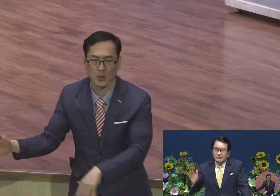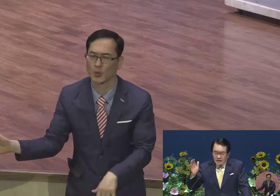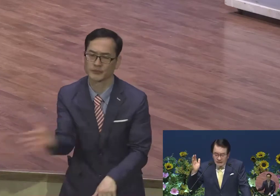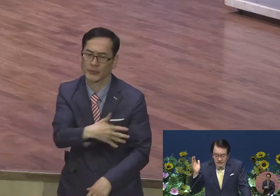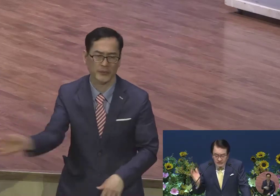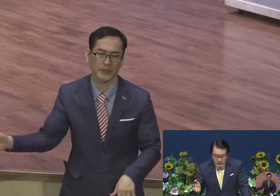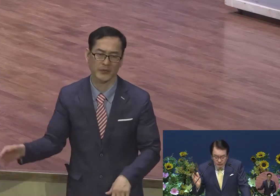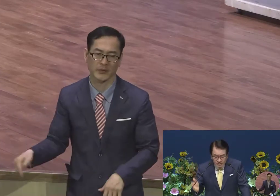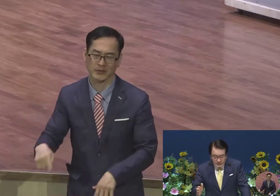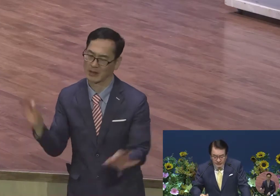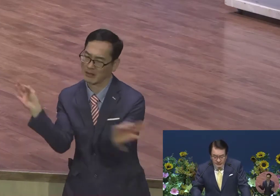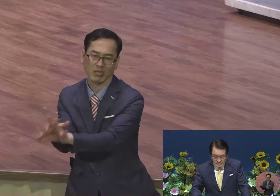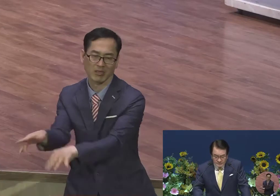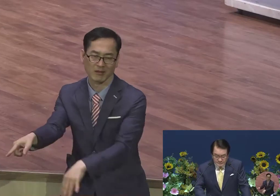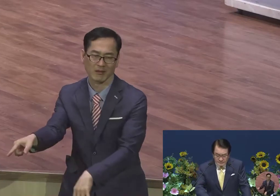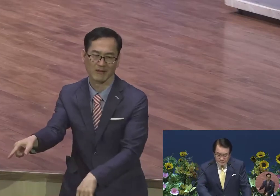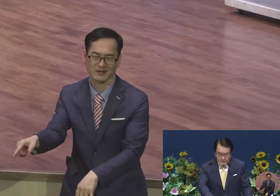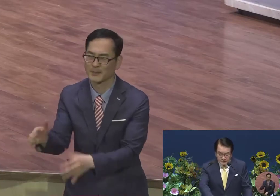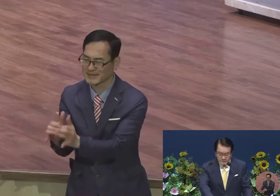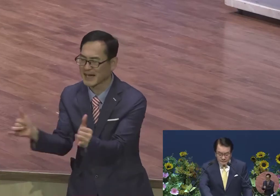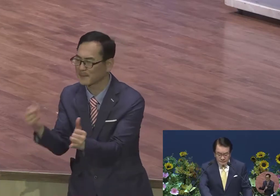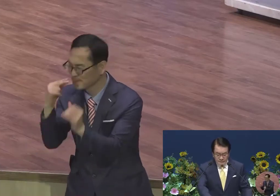짐승을 대신 다 죽인 거예요